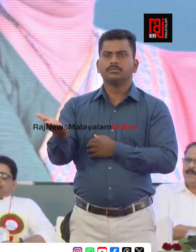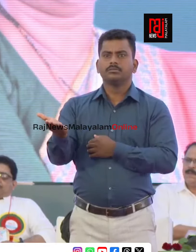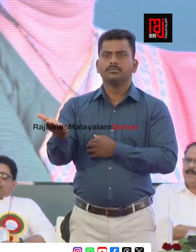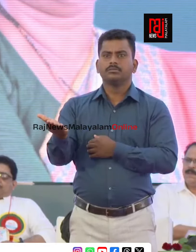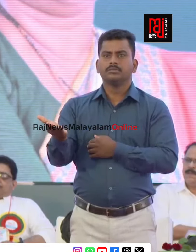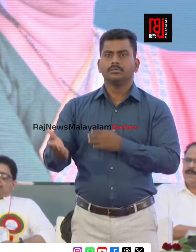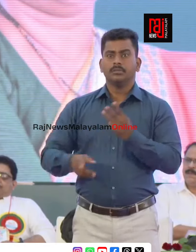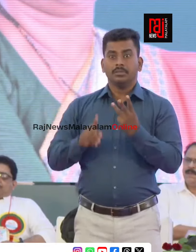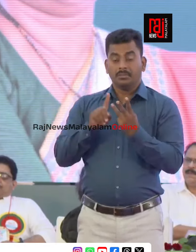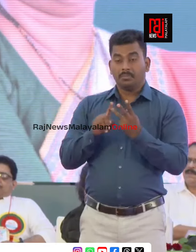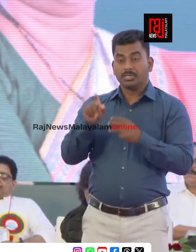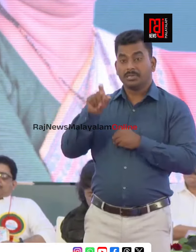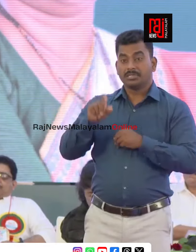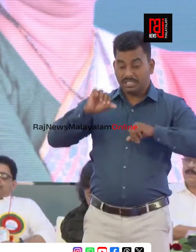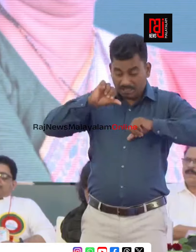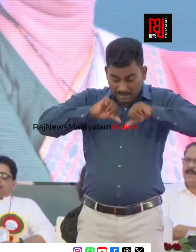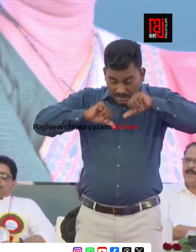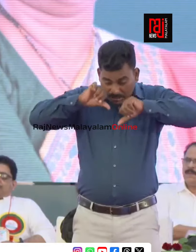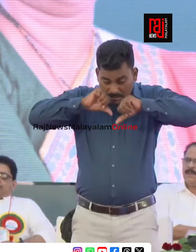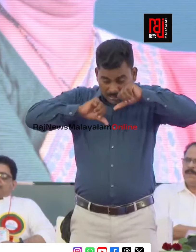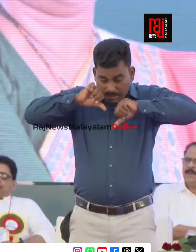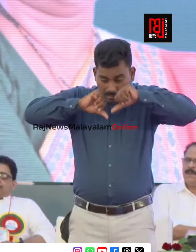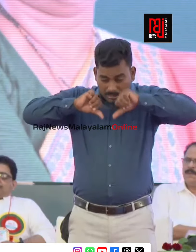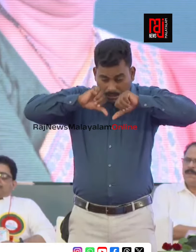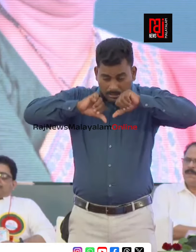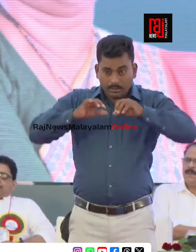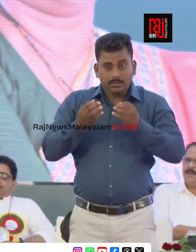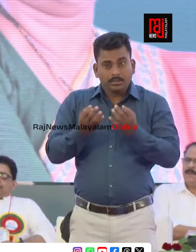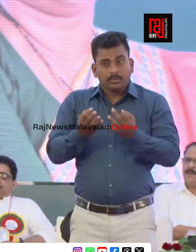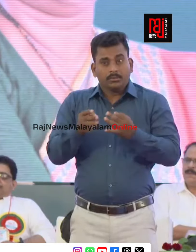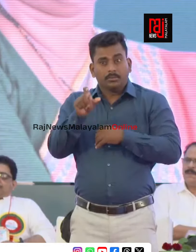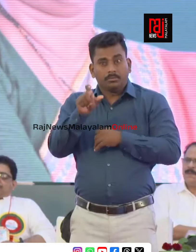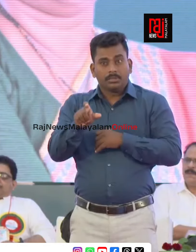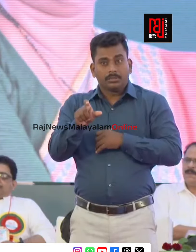ലോകപ്രശസ്ത ശാസ്ത്രജ്ഞനായിരുന്ന സ്റ്റീഫൻ ഹോക്കിംഗ്